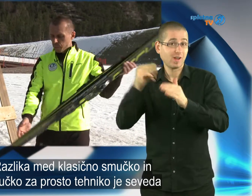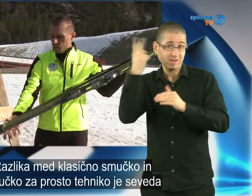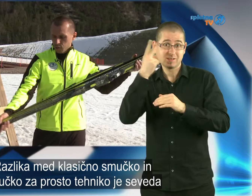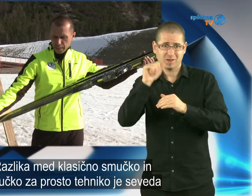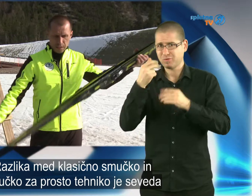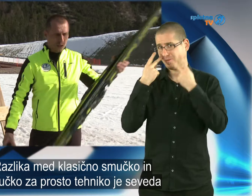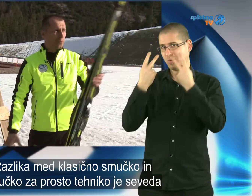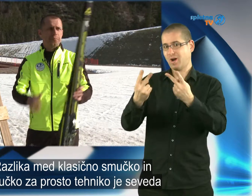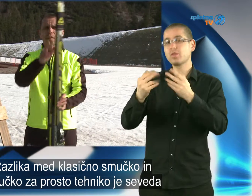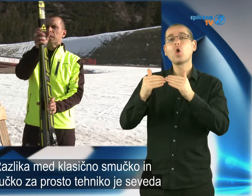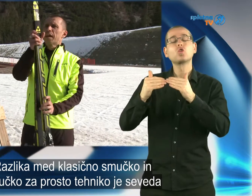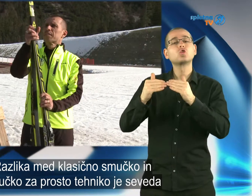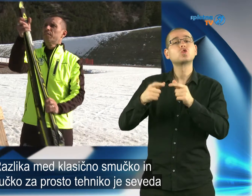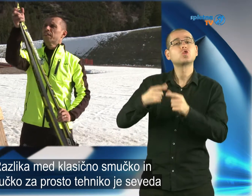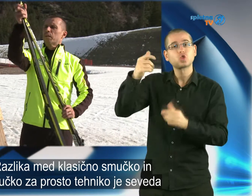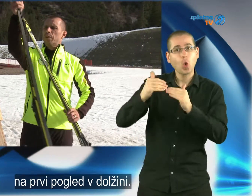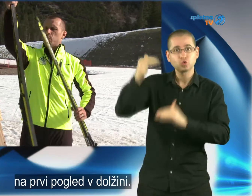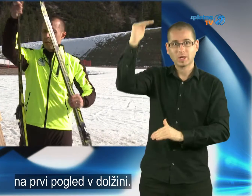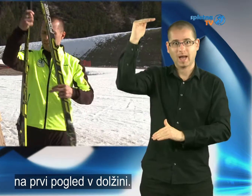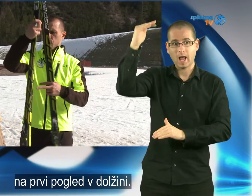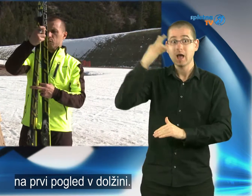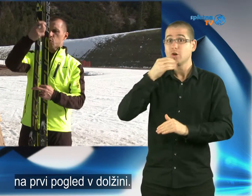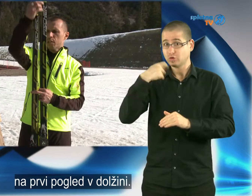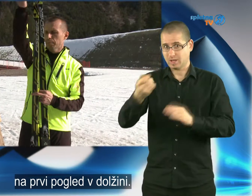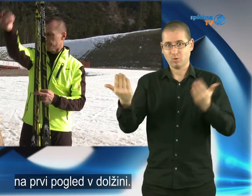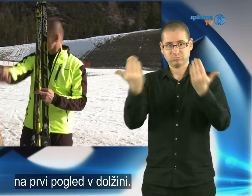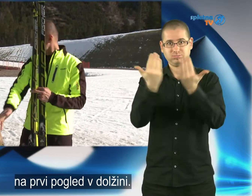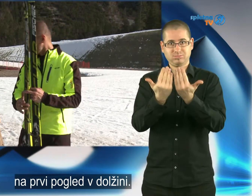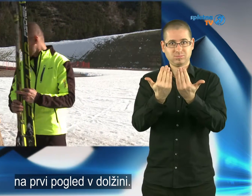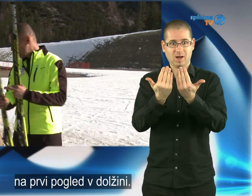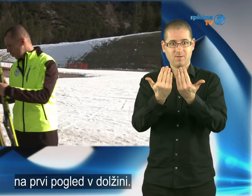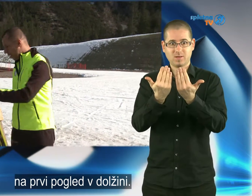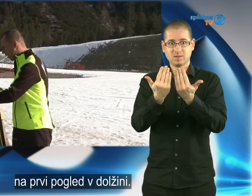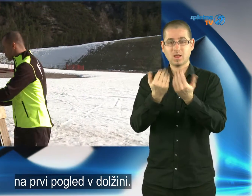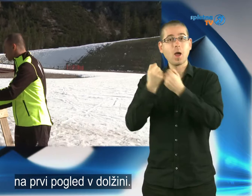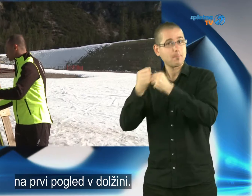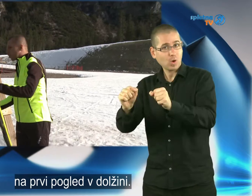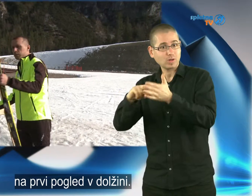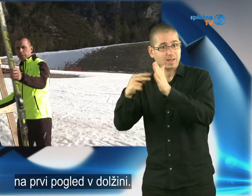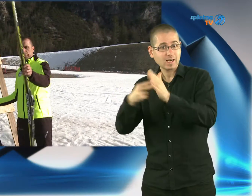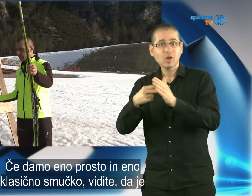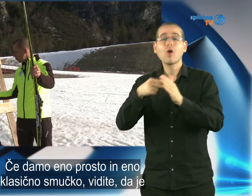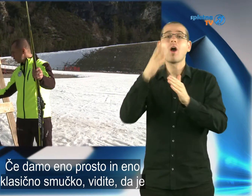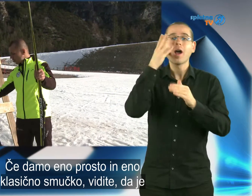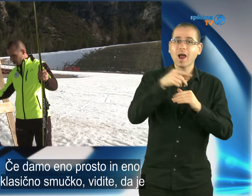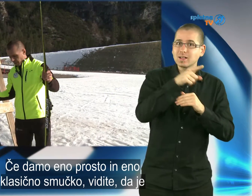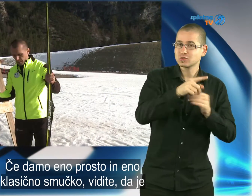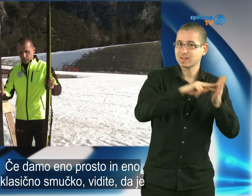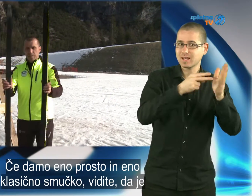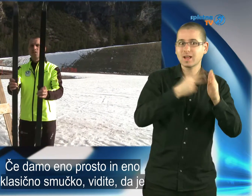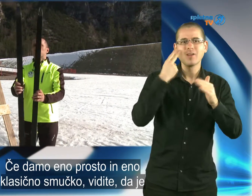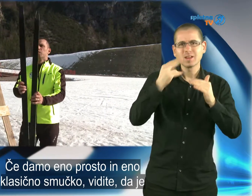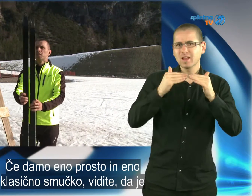smučko za prosto tehniko je seveda na prvi pogled v dolžini. Če damo eno smučko prosto in